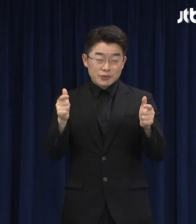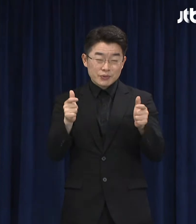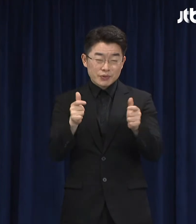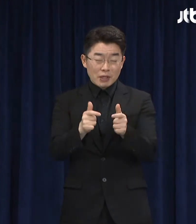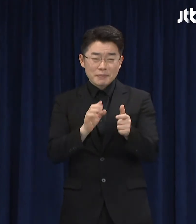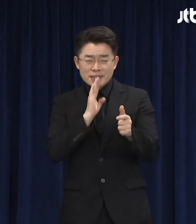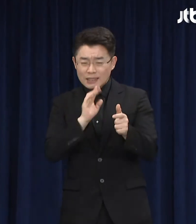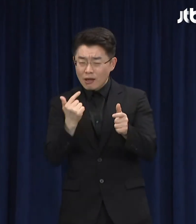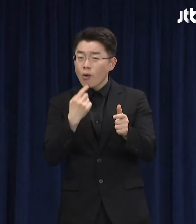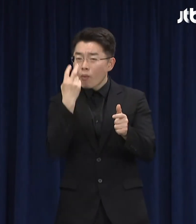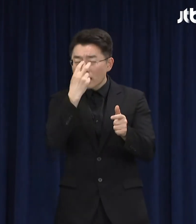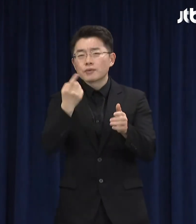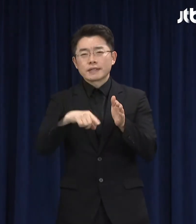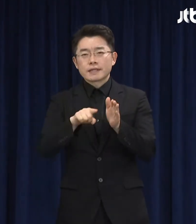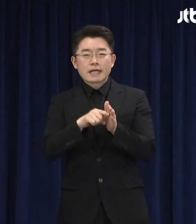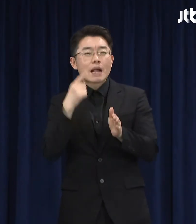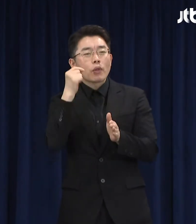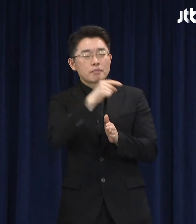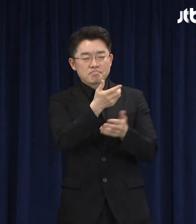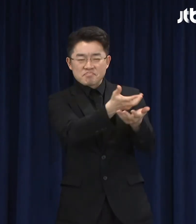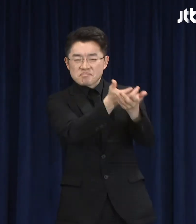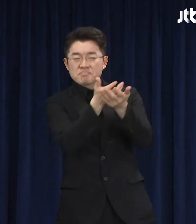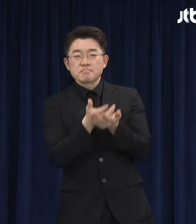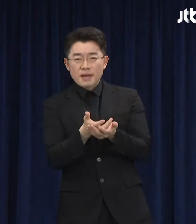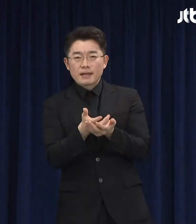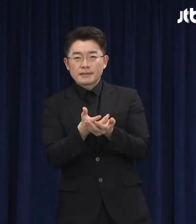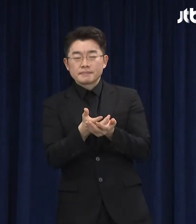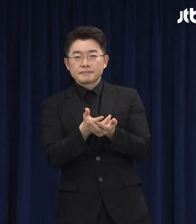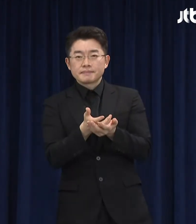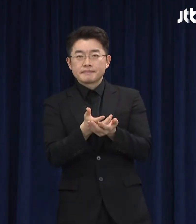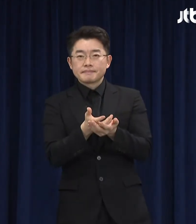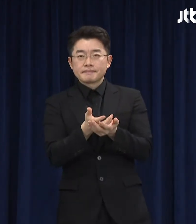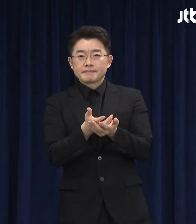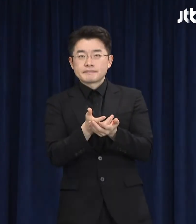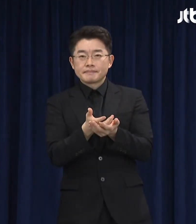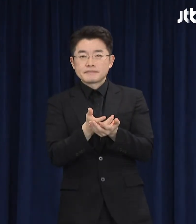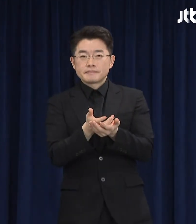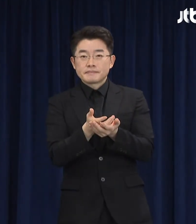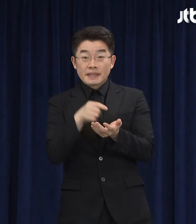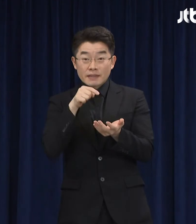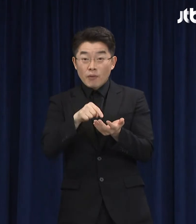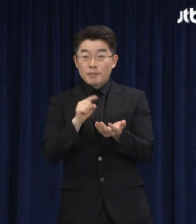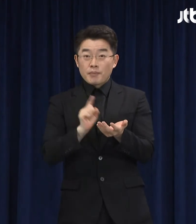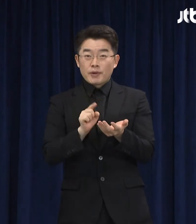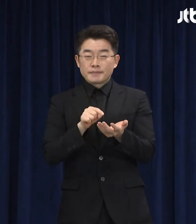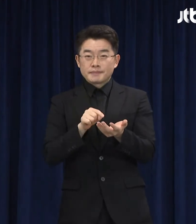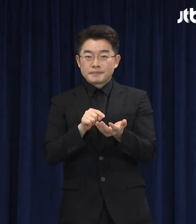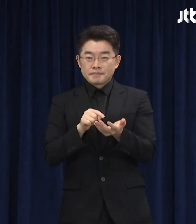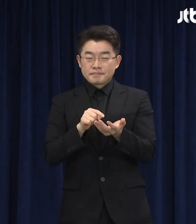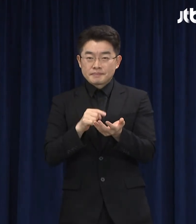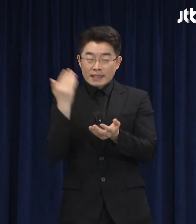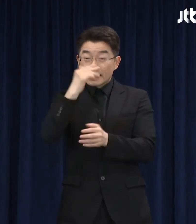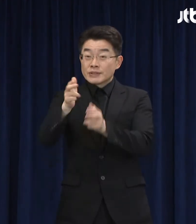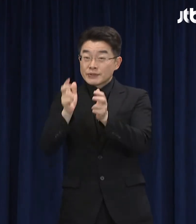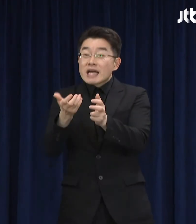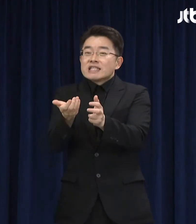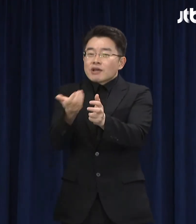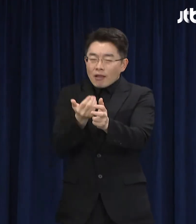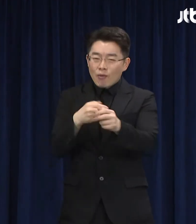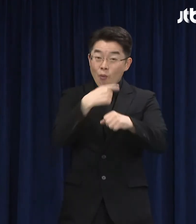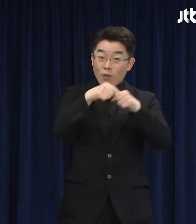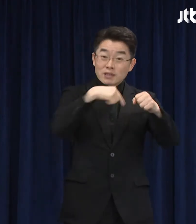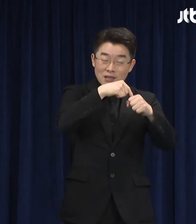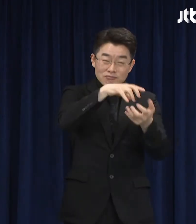일본 측으로부터 자료를 확보했습니다. 그 자료는 알프스를 거치기 전 오염수의